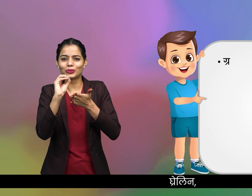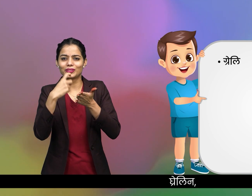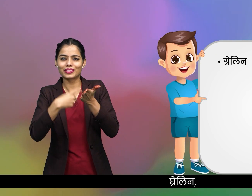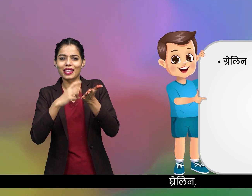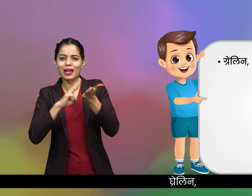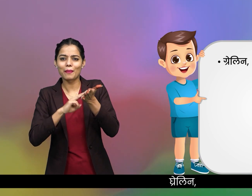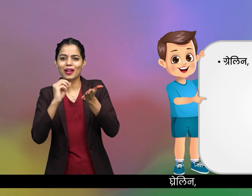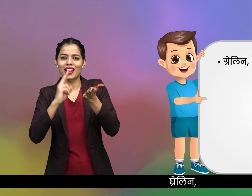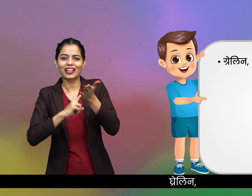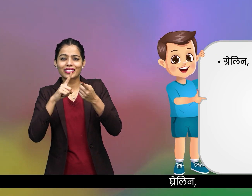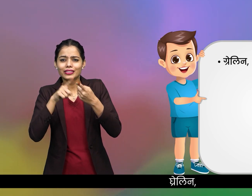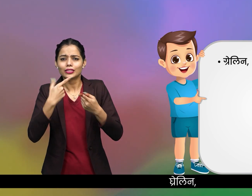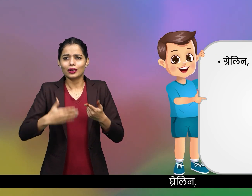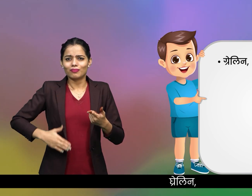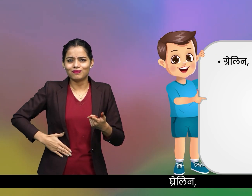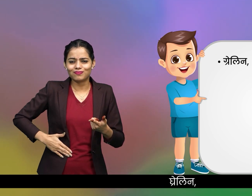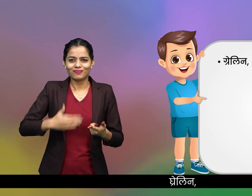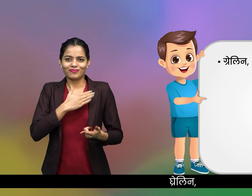ग्रेलिन,